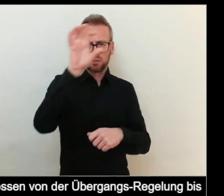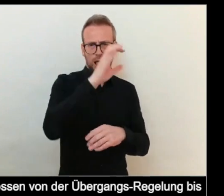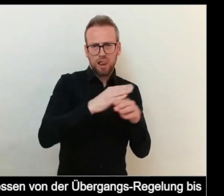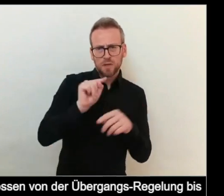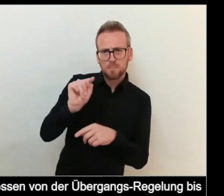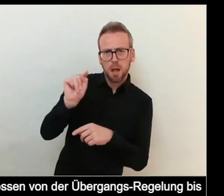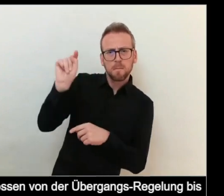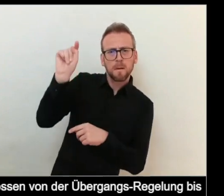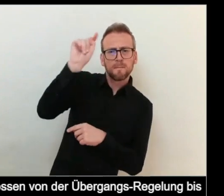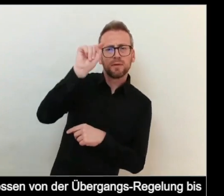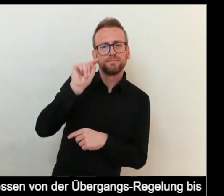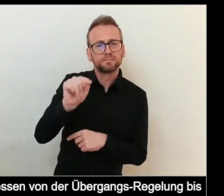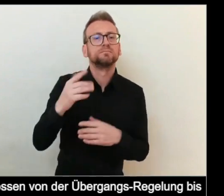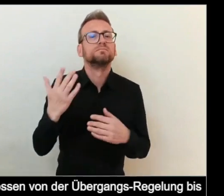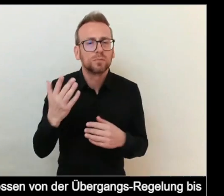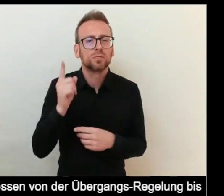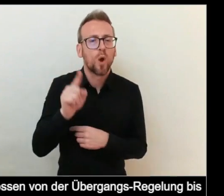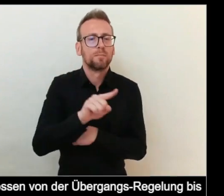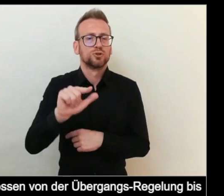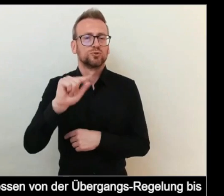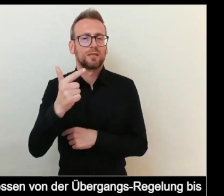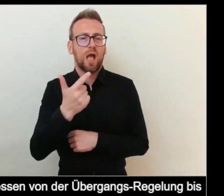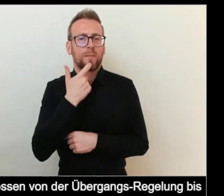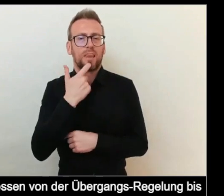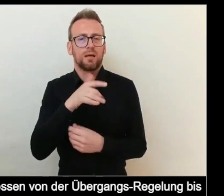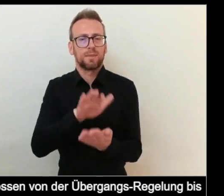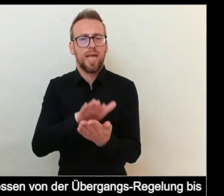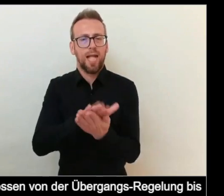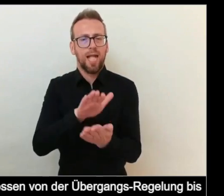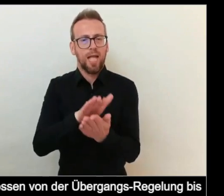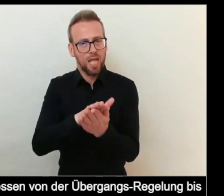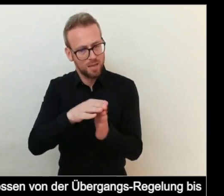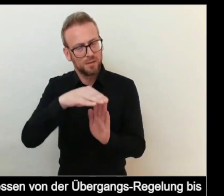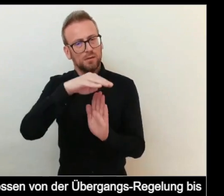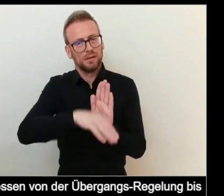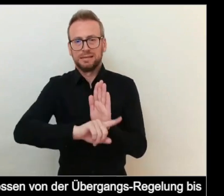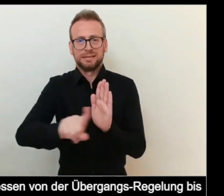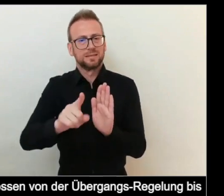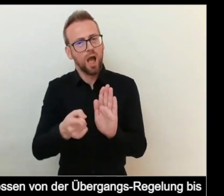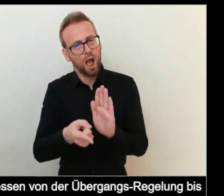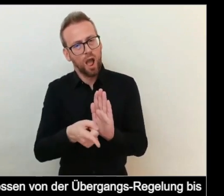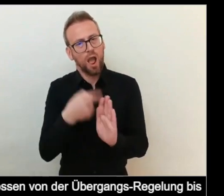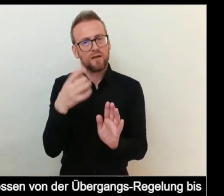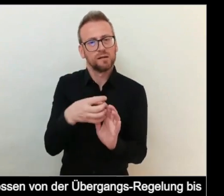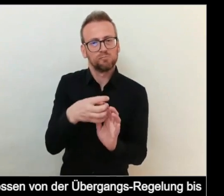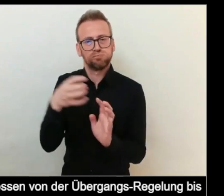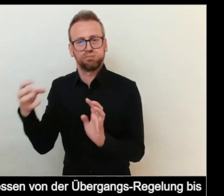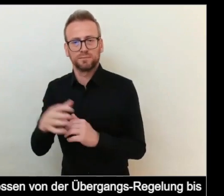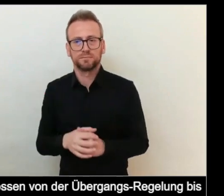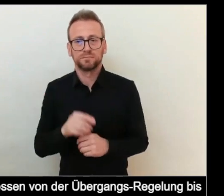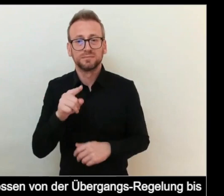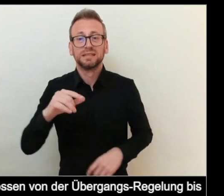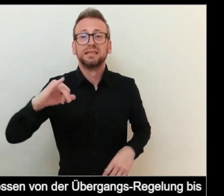gleichzeitig grundlegend ändern. Sie wird also geändert, in Kraft treten am Samstag, am 19.03. Da muss man also